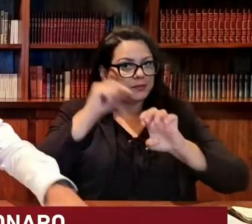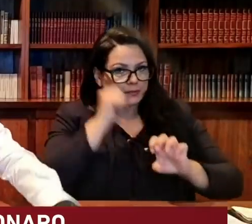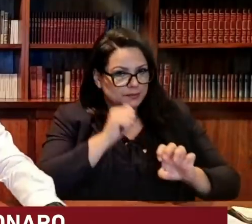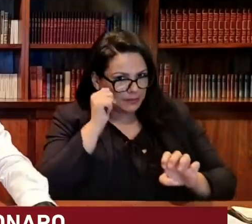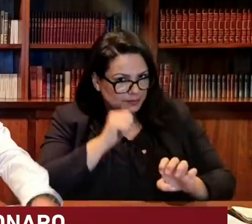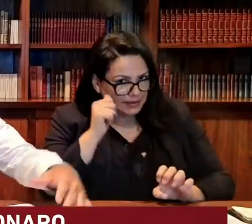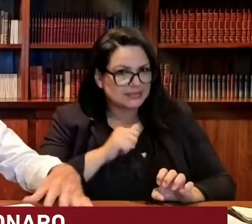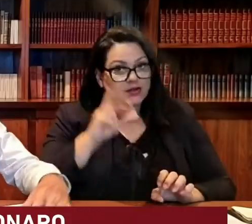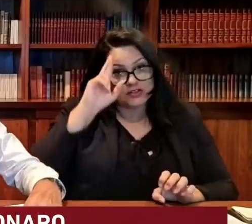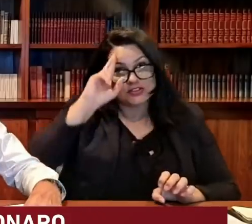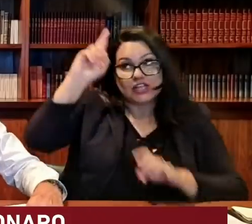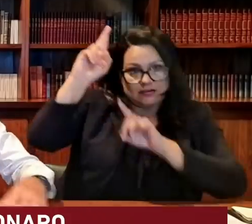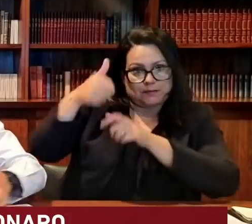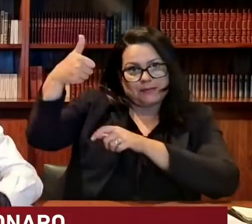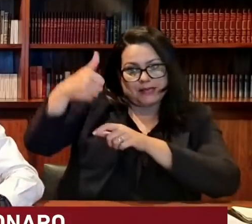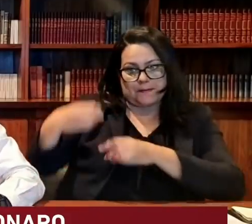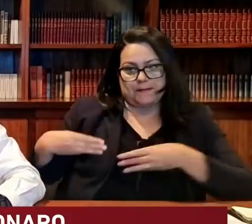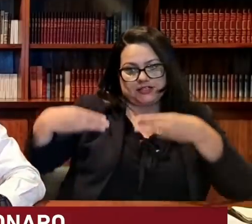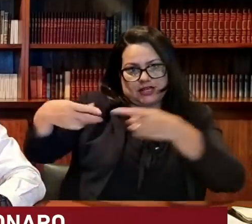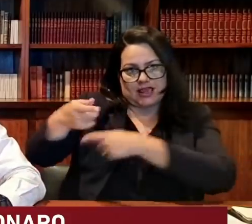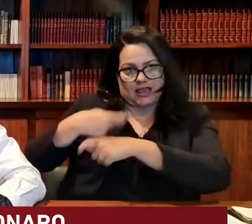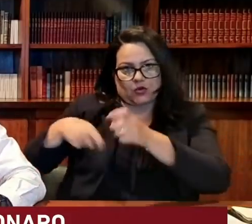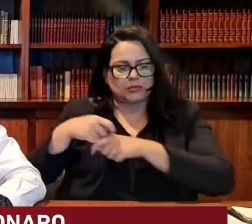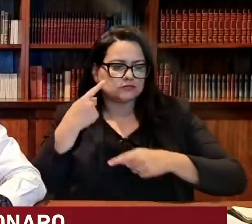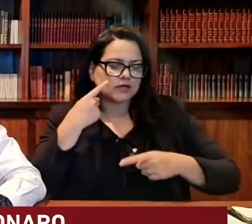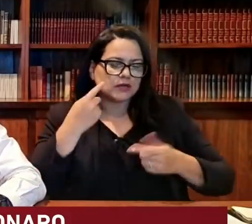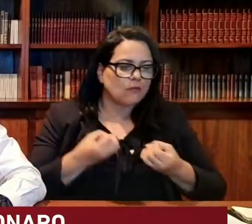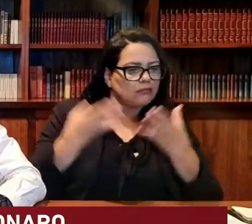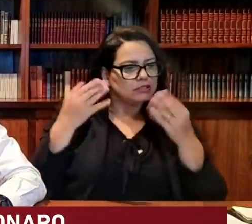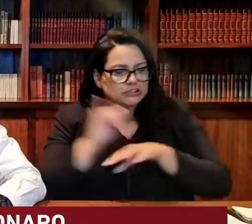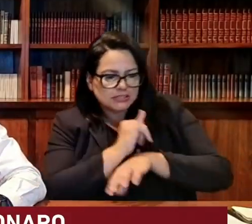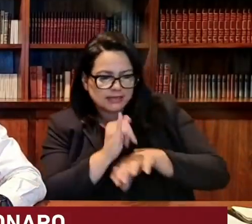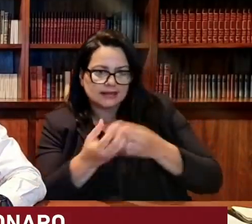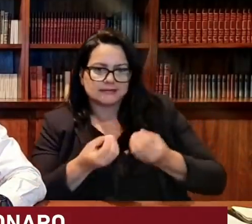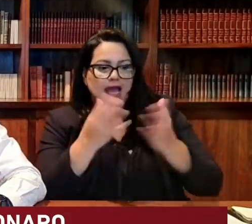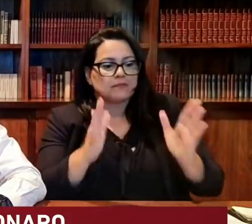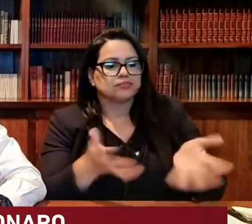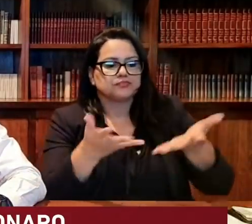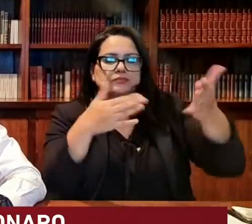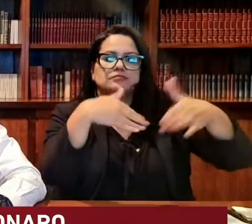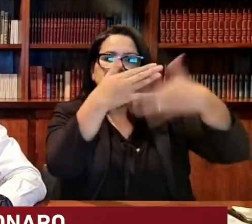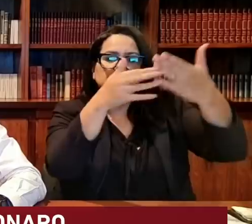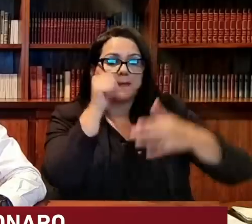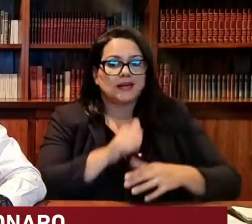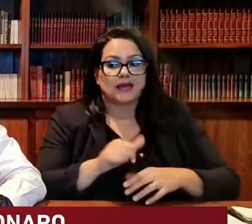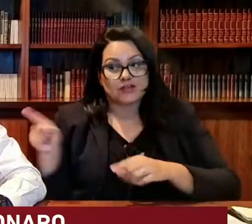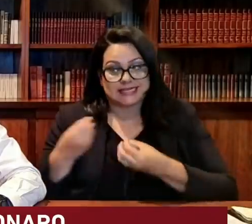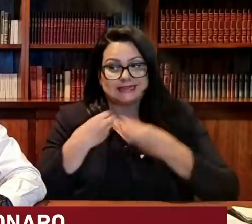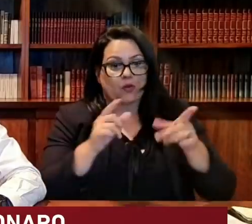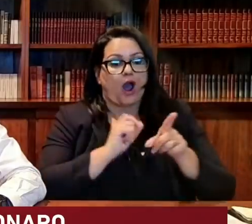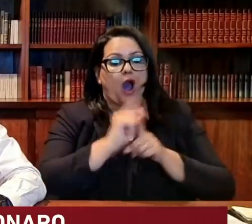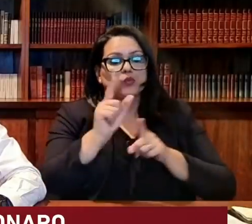gerido pelo Ministério da Economia, para que a gente crie iniciativas para promover as mulheres. O senhor deu Auxílio Brasil, não